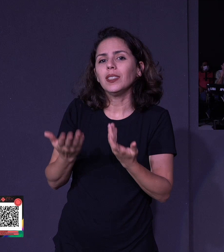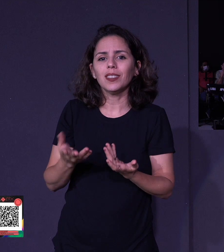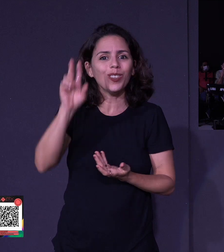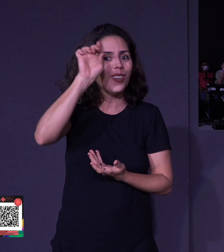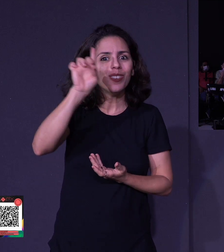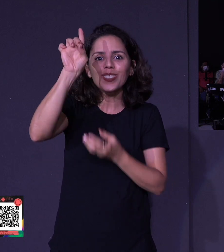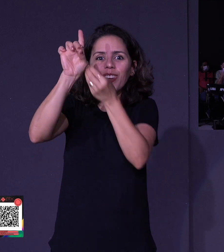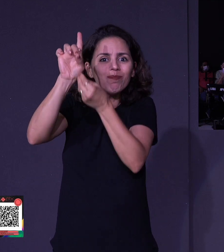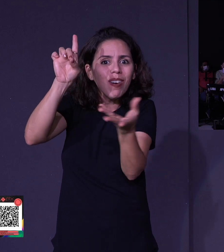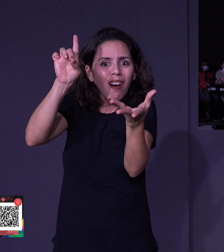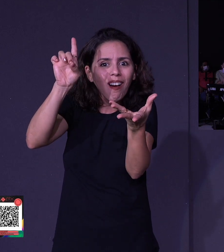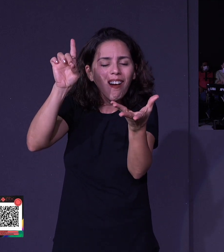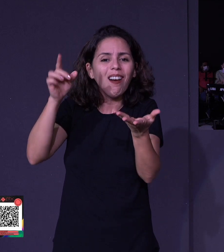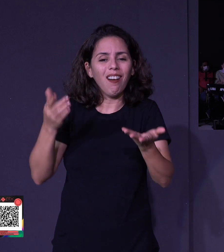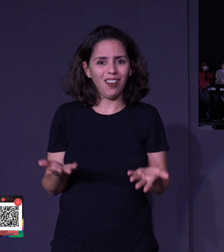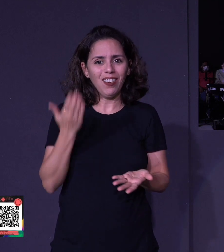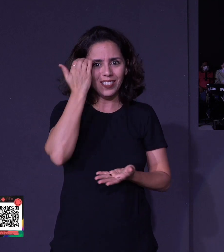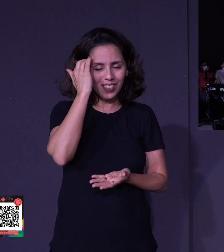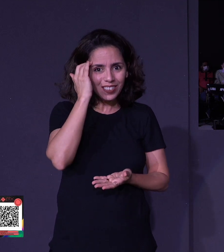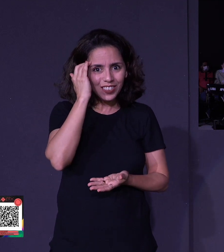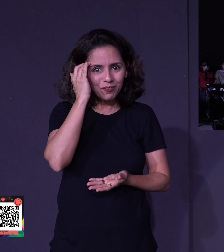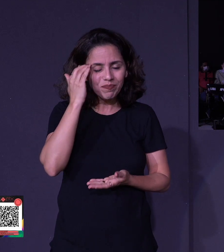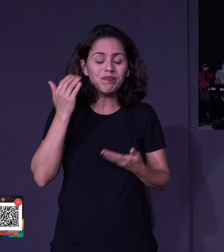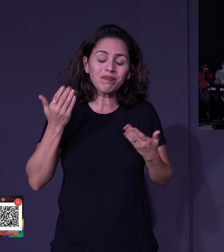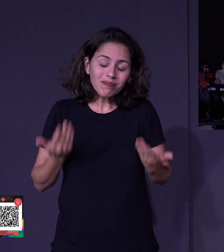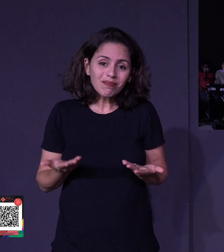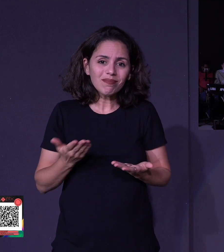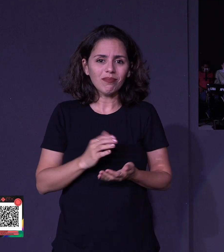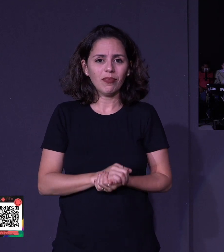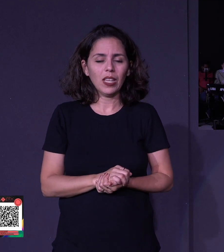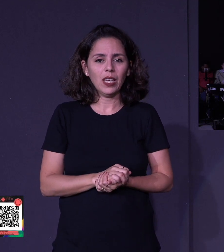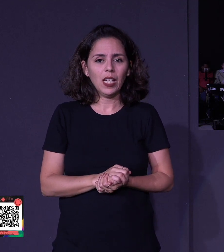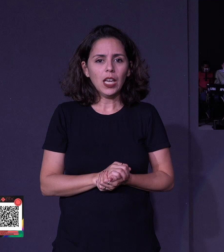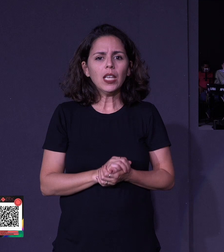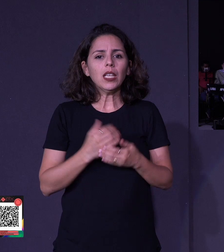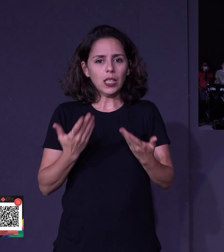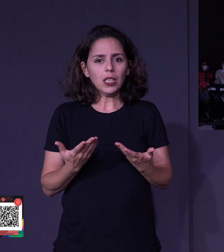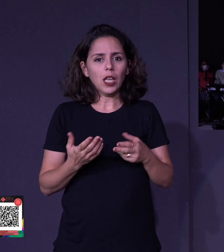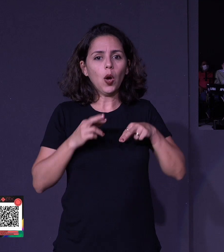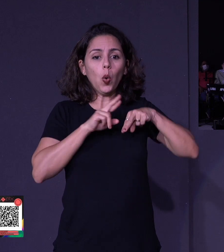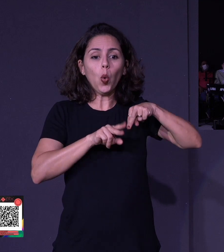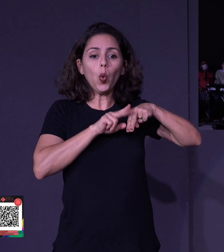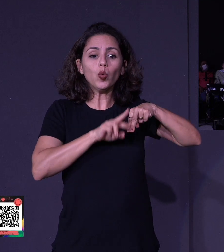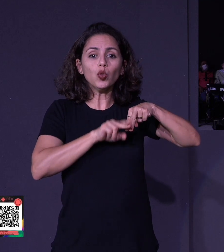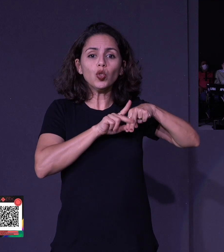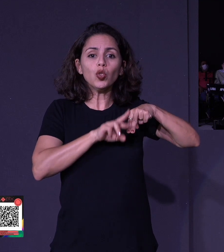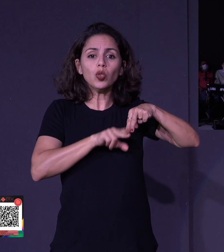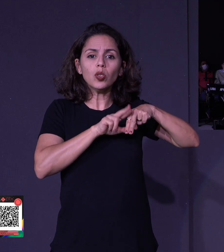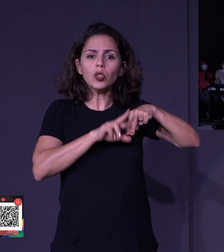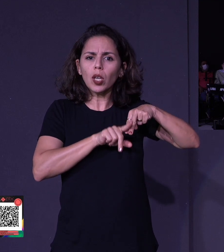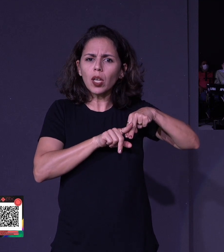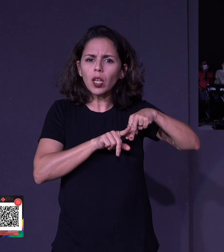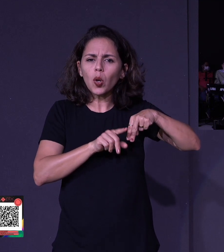constantemente: a sexualidade é definida por Deus. E nós